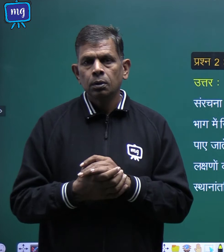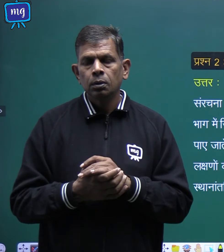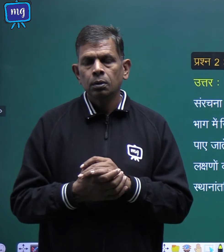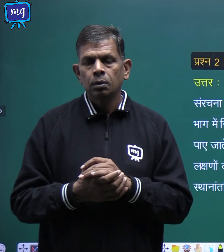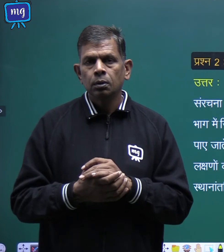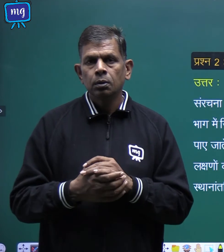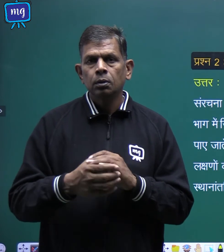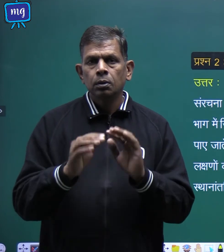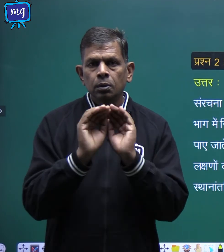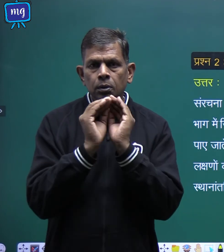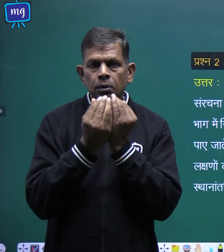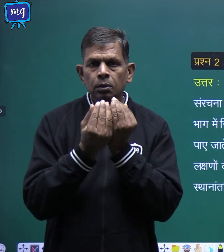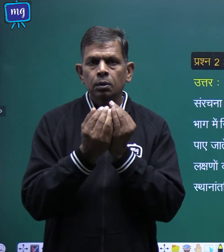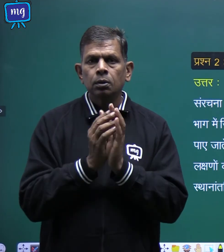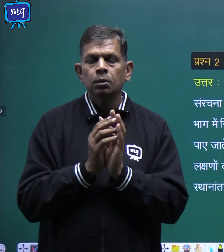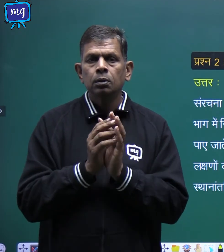केंद्रक